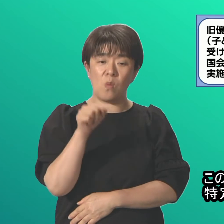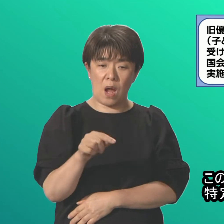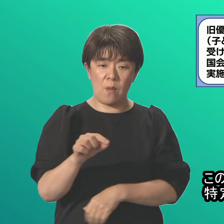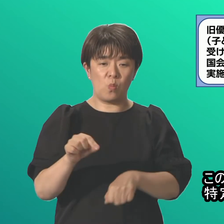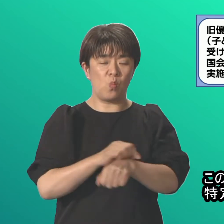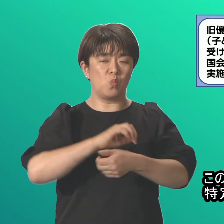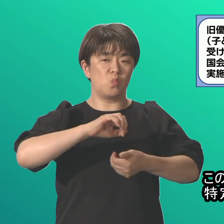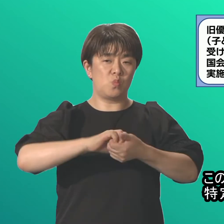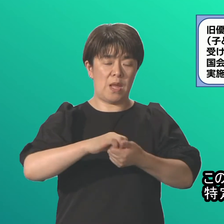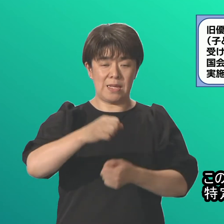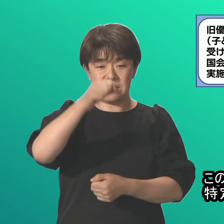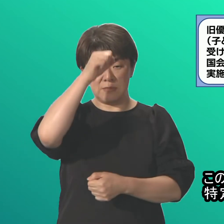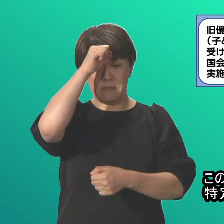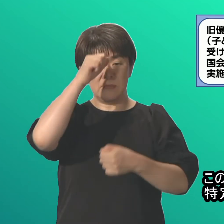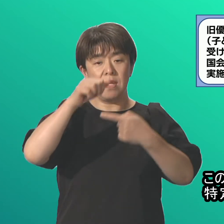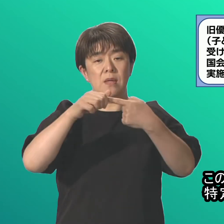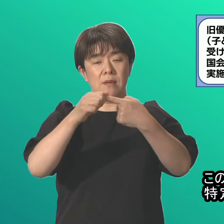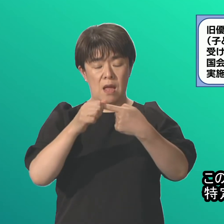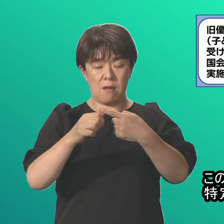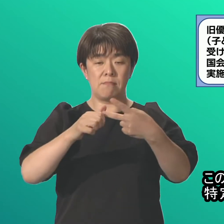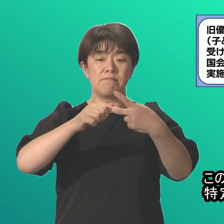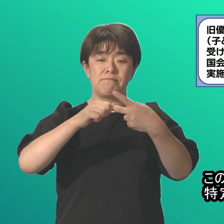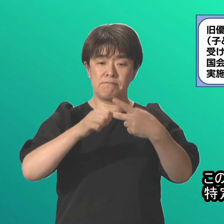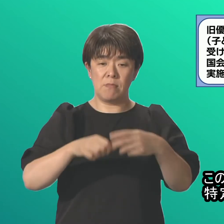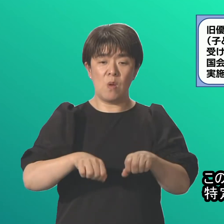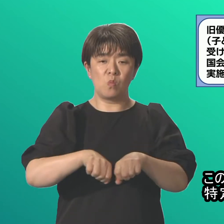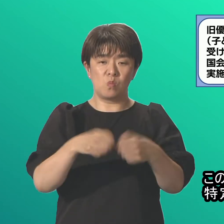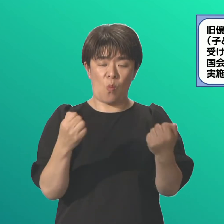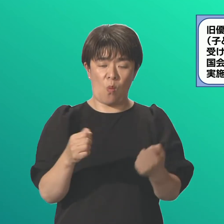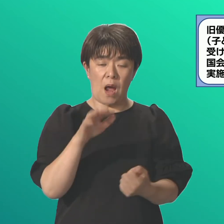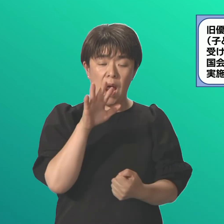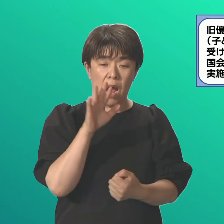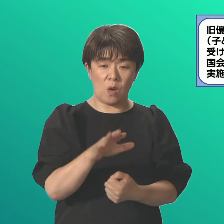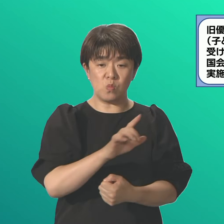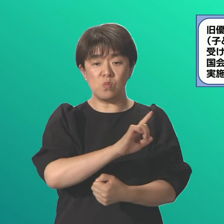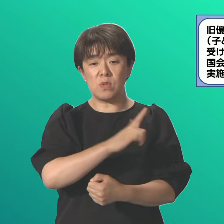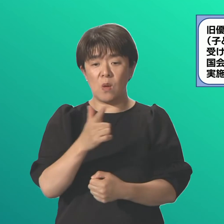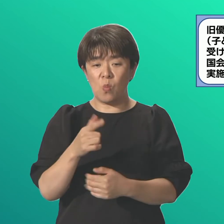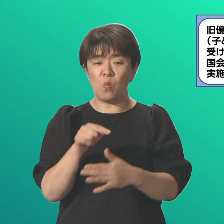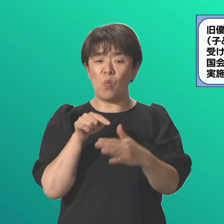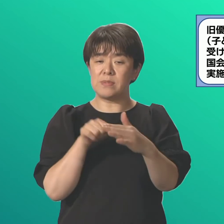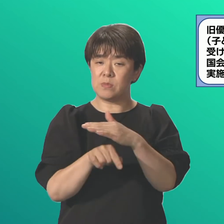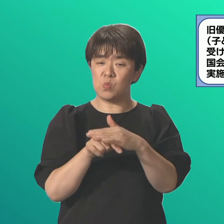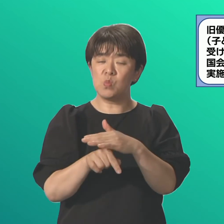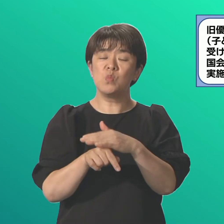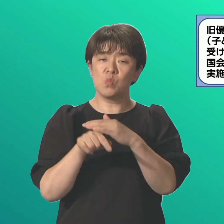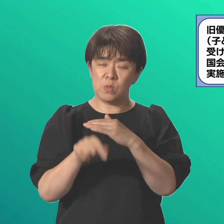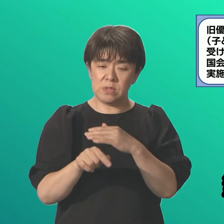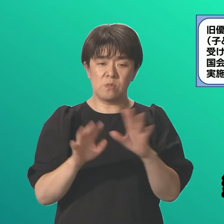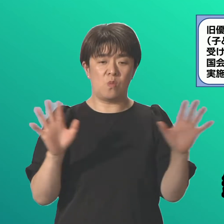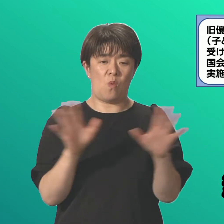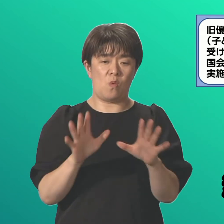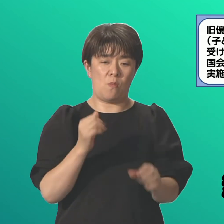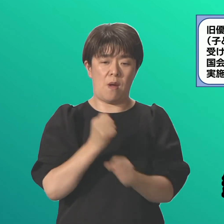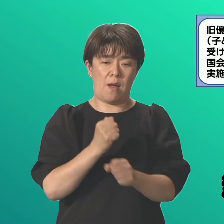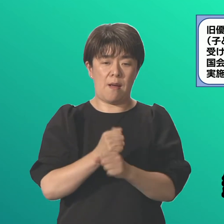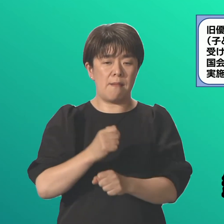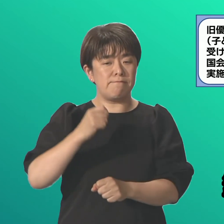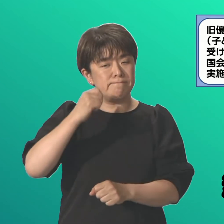は、特定の疾病や障害を有すること等を理由として、生殖を